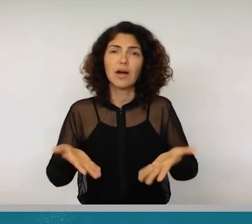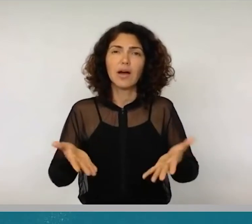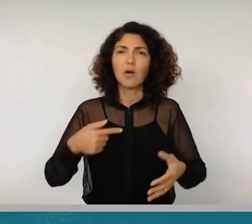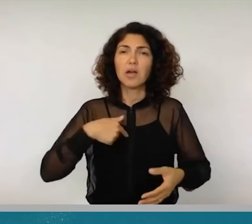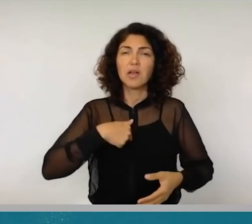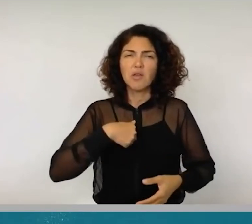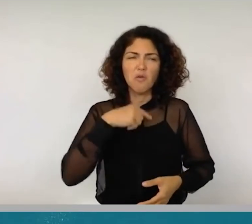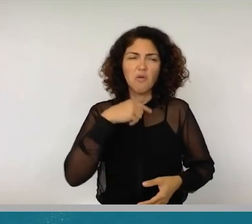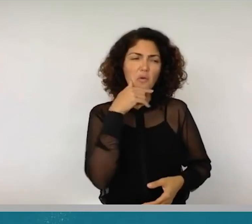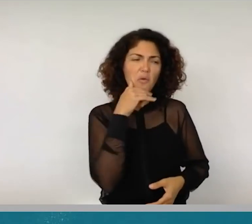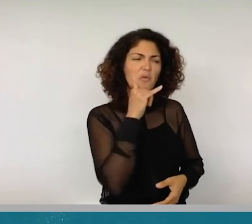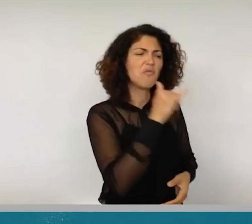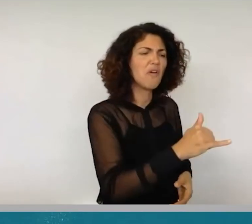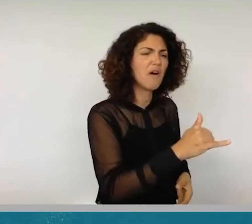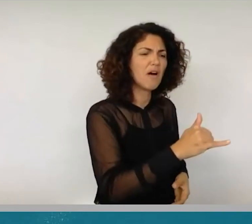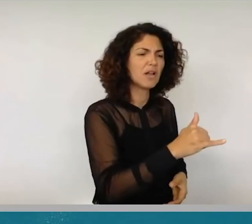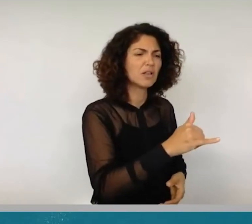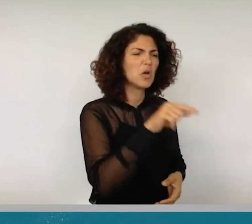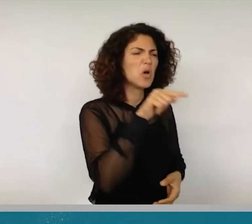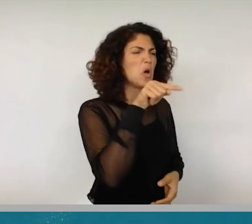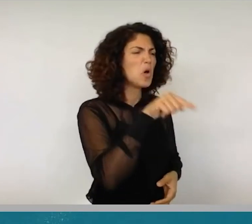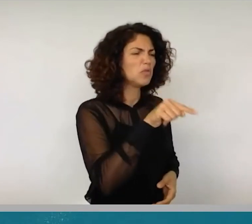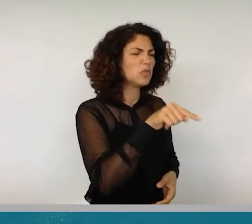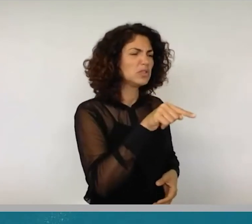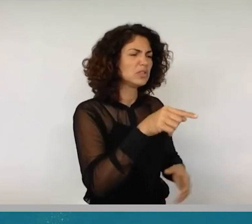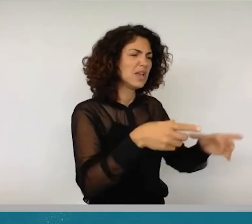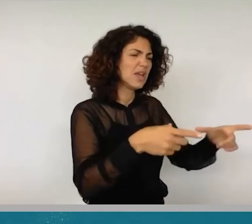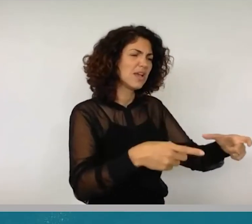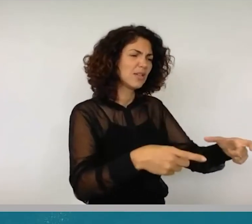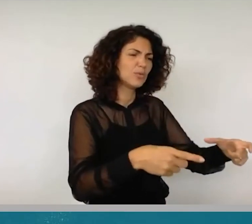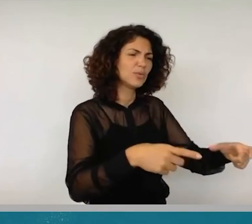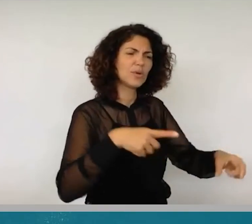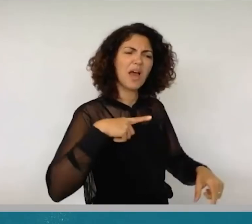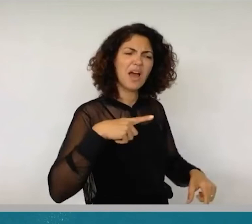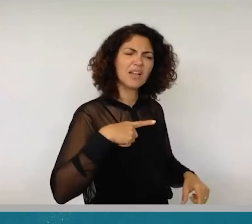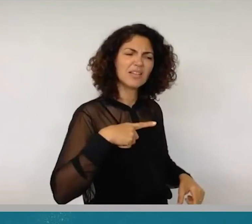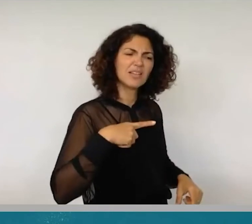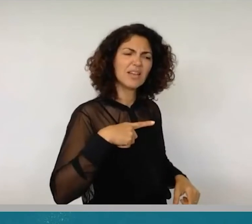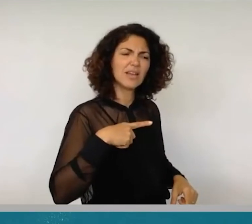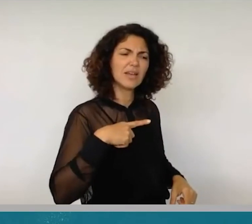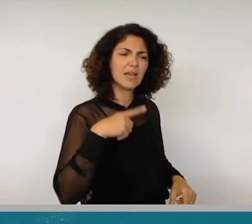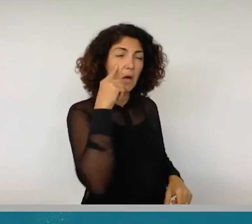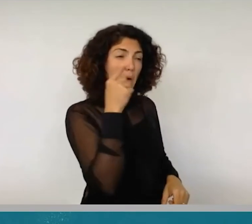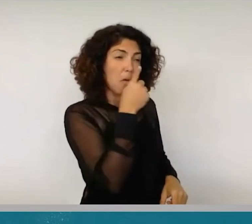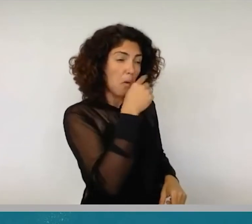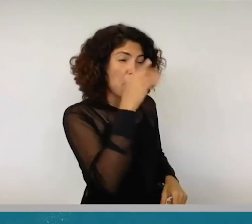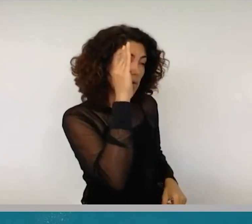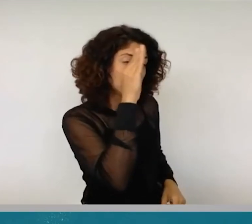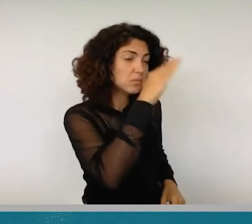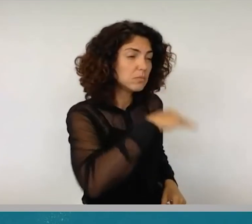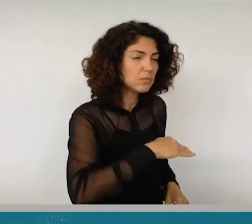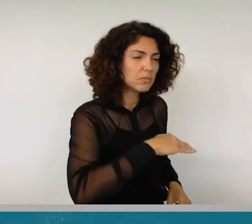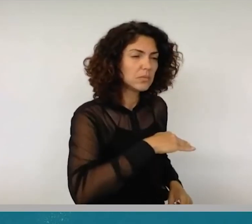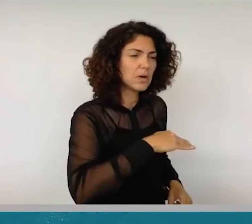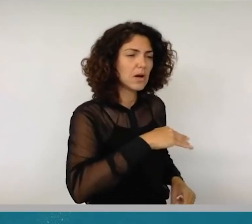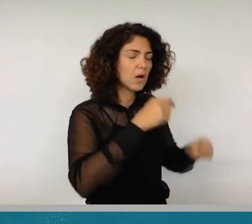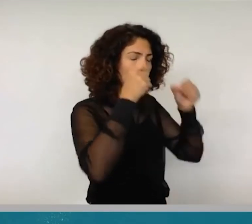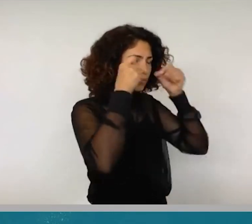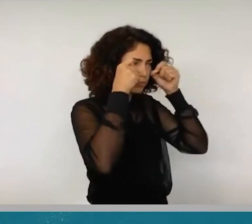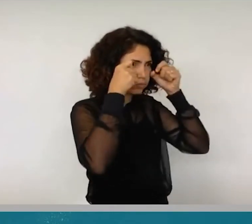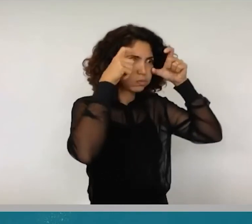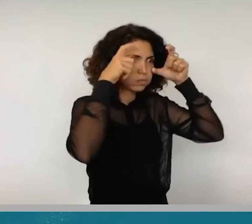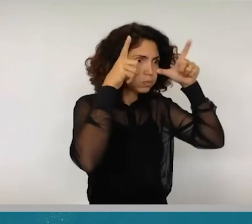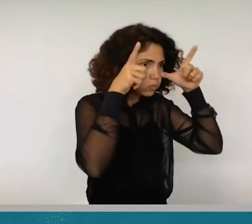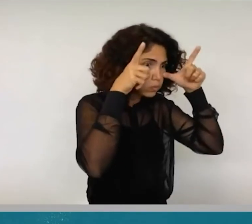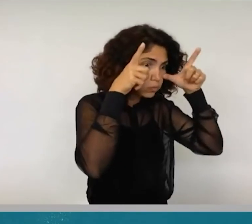É isso que ele fala. Então você não pode ter olhos maus. Você não pode ter os olhos avarentos. Você tem que ter os